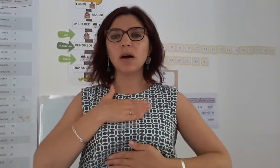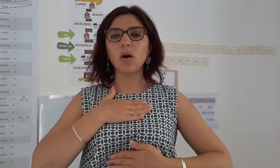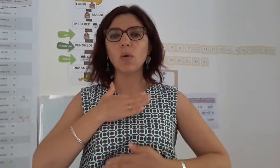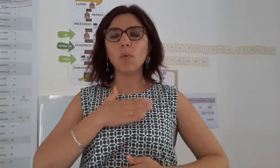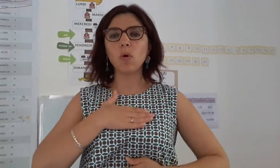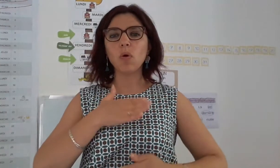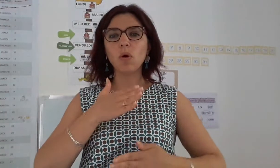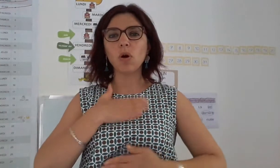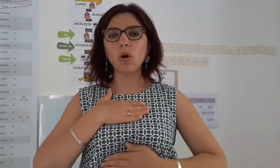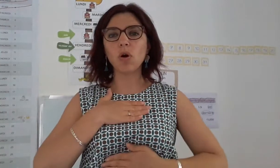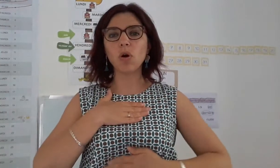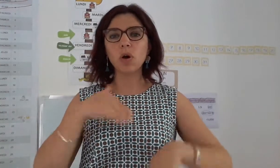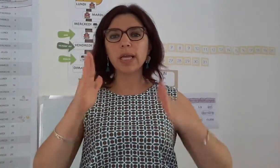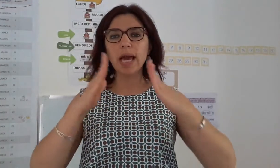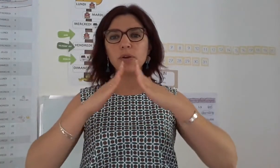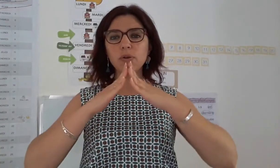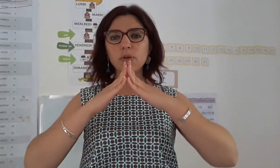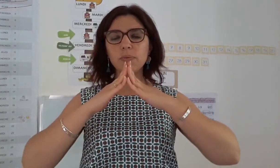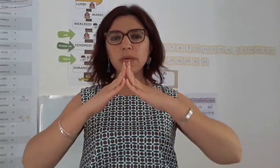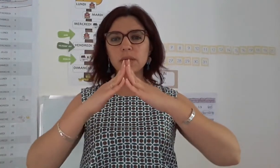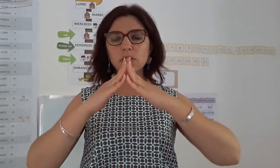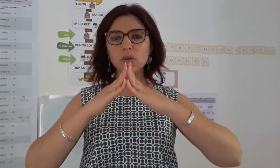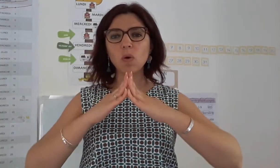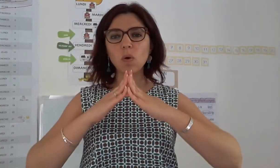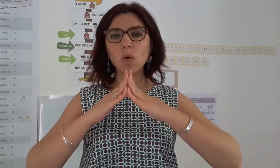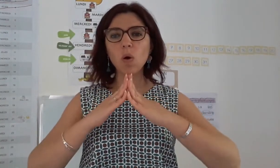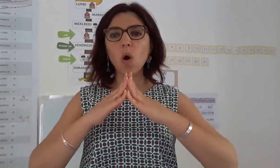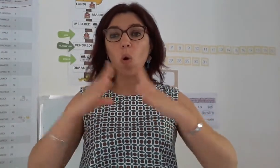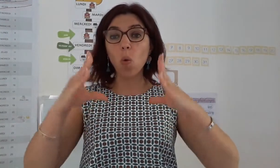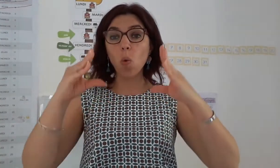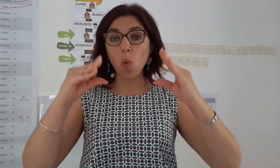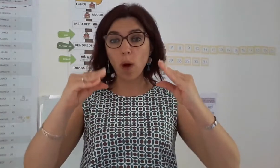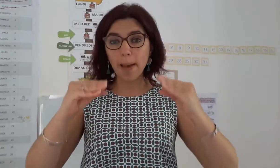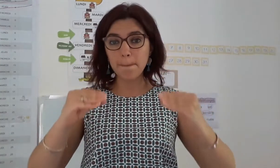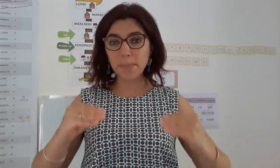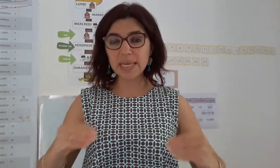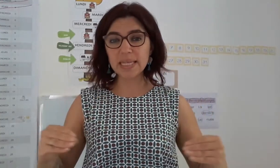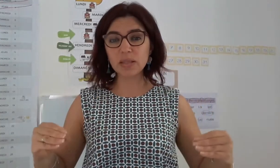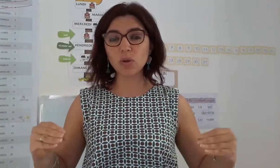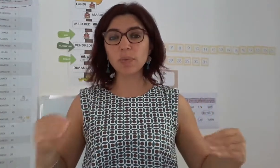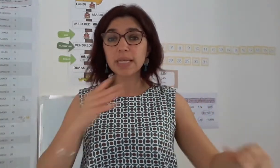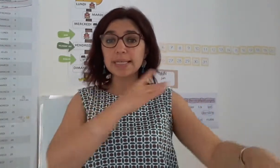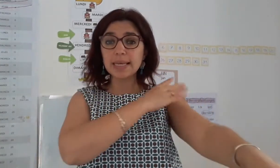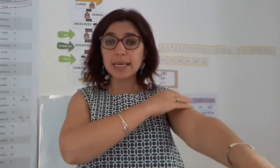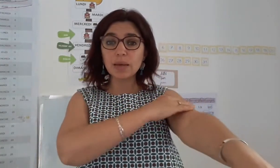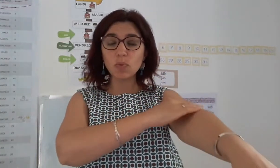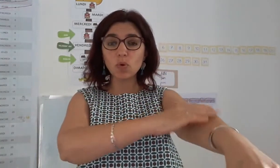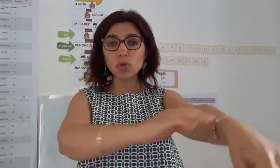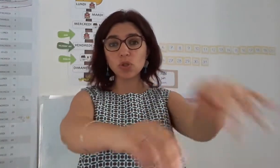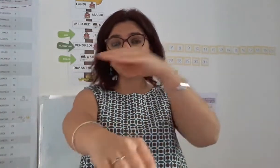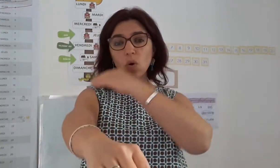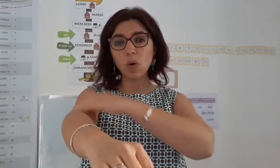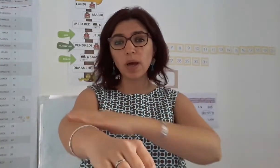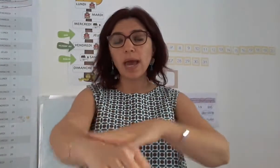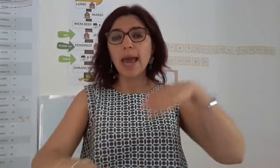Dans mon corps, il y a une maison où habitent mes émotions. Elles